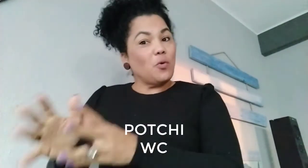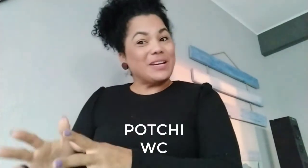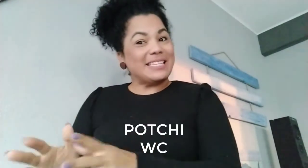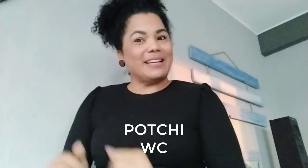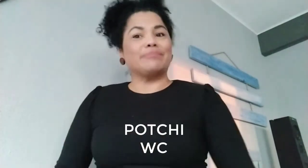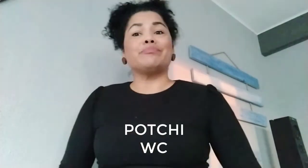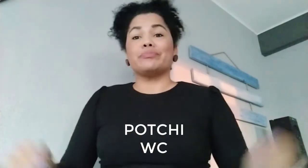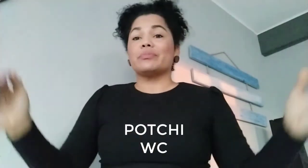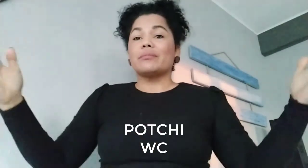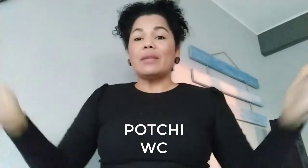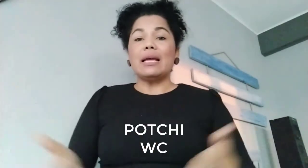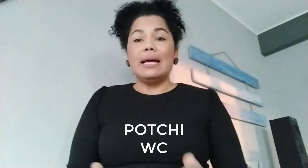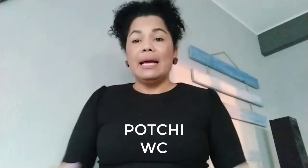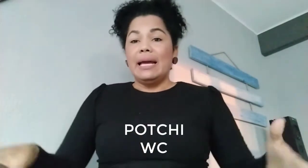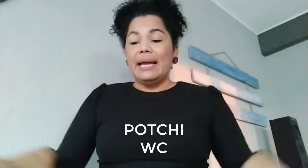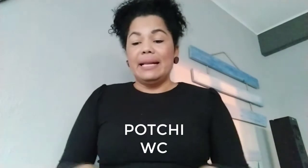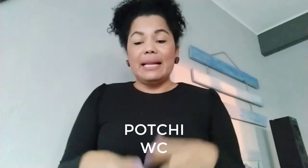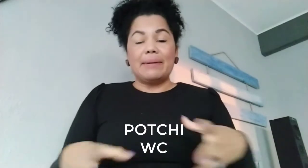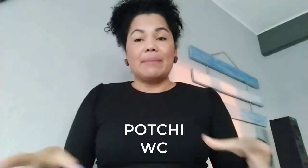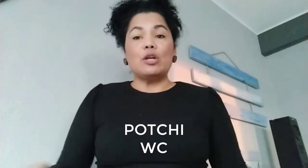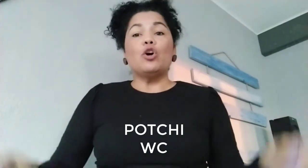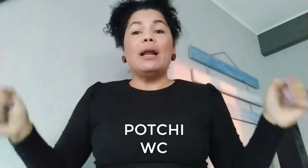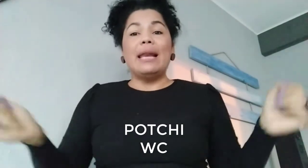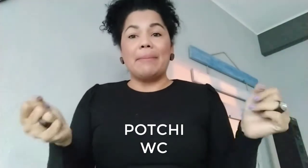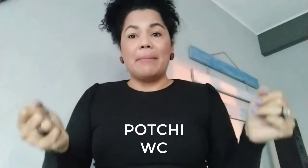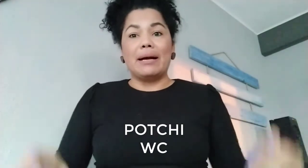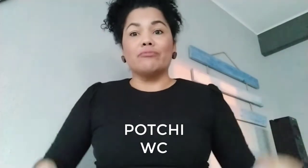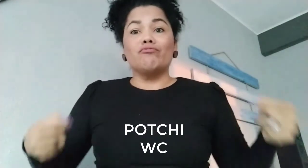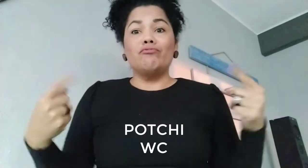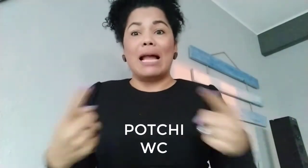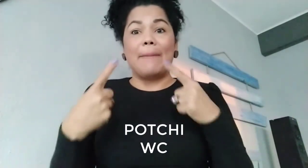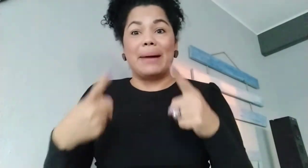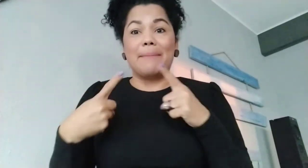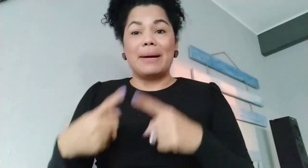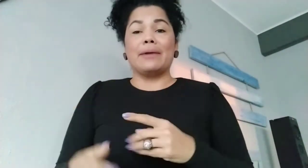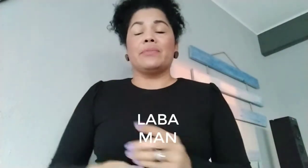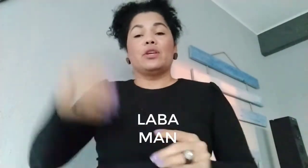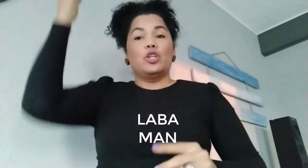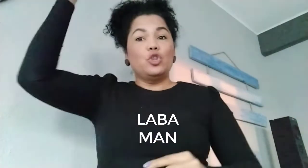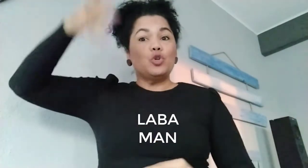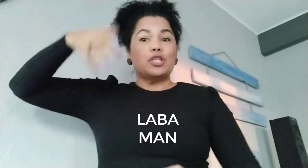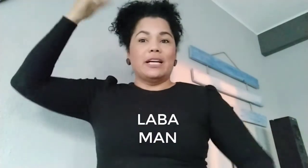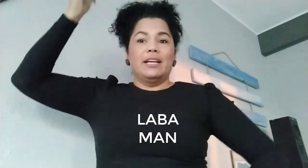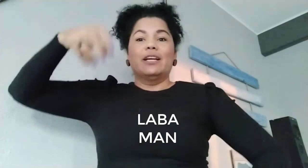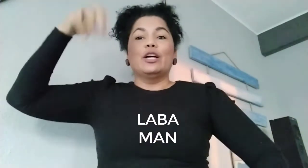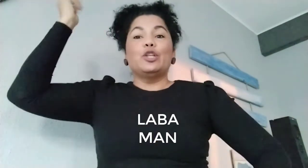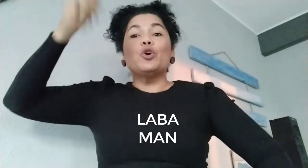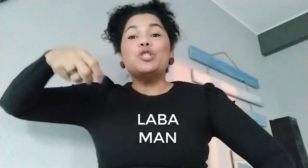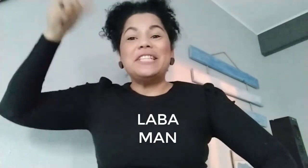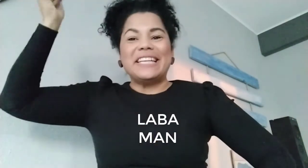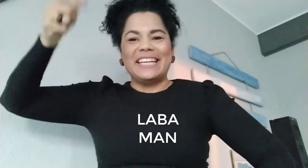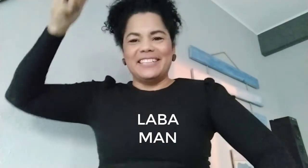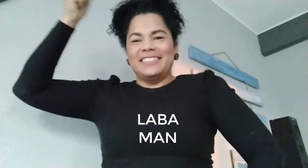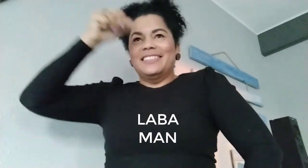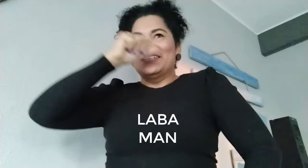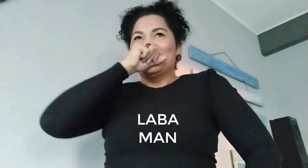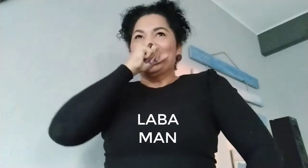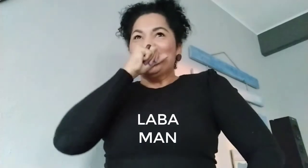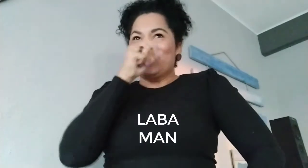pochi WC. El de lavar mano, lavamán. Ducha, duchi.